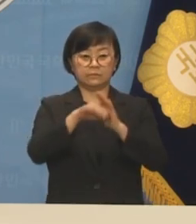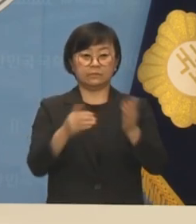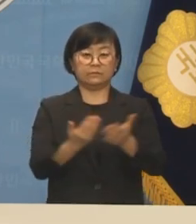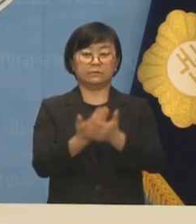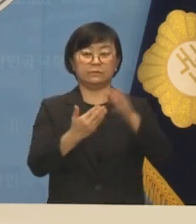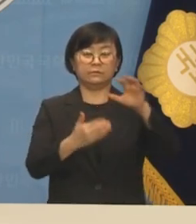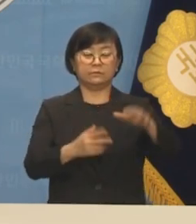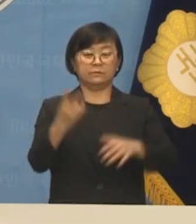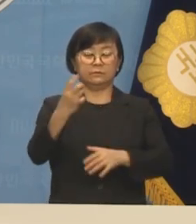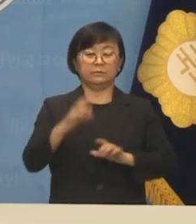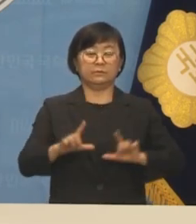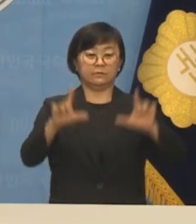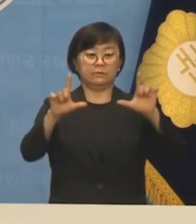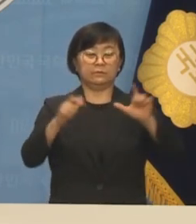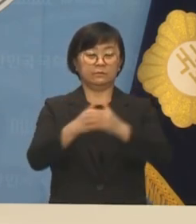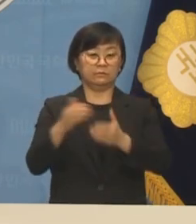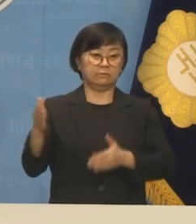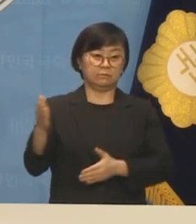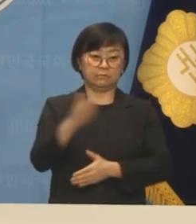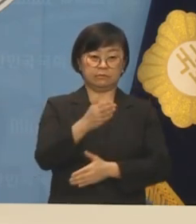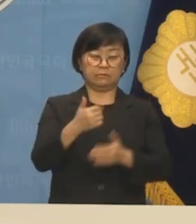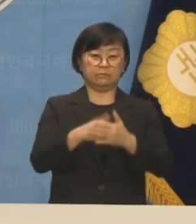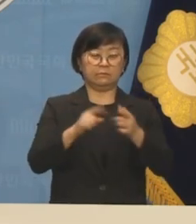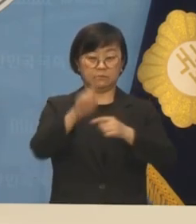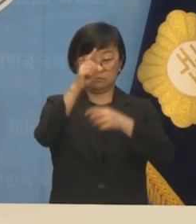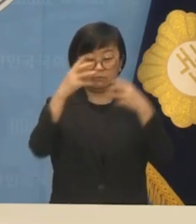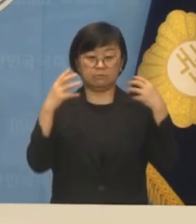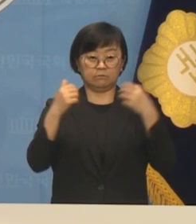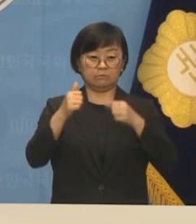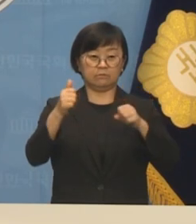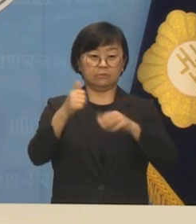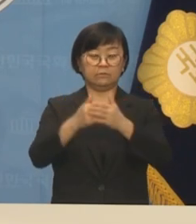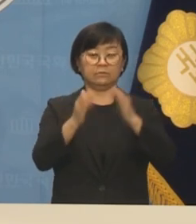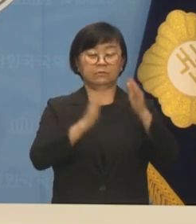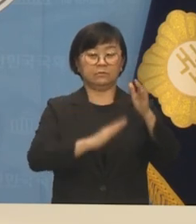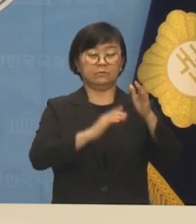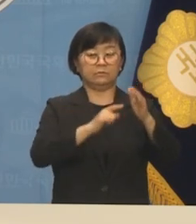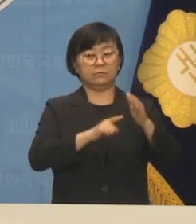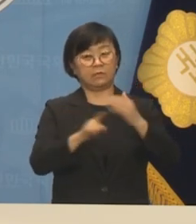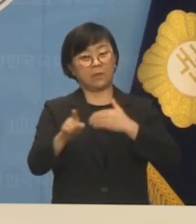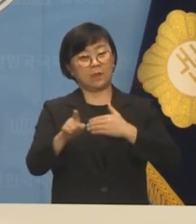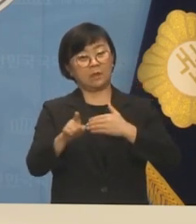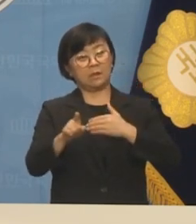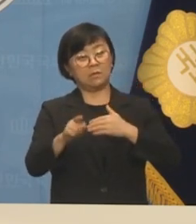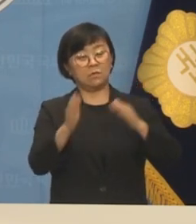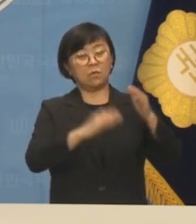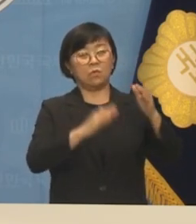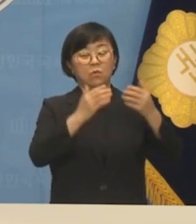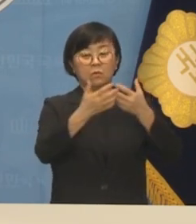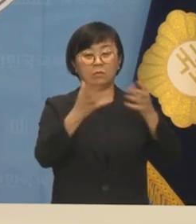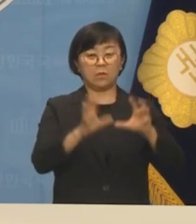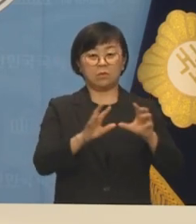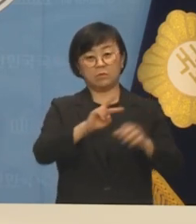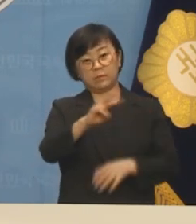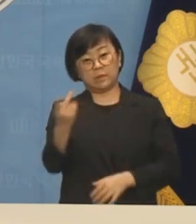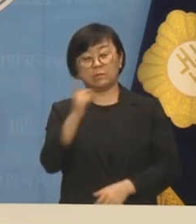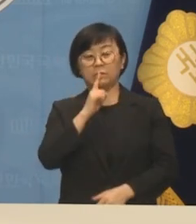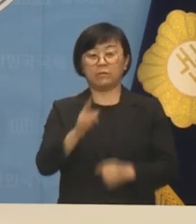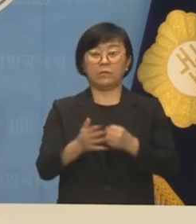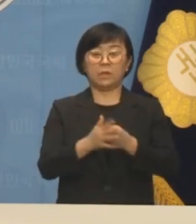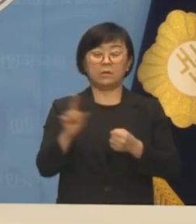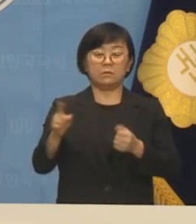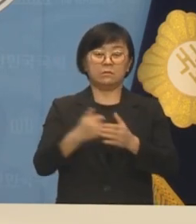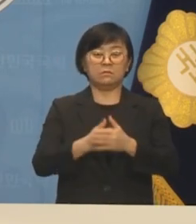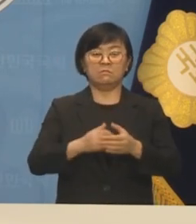한국콘텐츠진흥원이 2023년부터 준정부 기관에서 기타 공공기관으로 전환되었다는 것이 이유입니다. 그러나